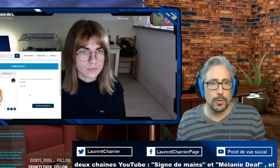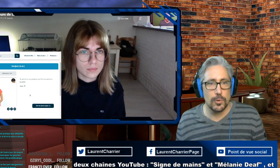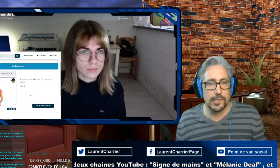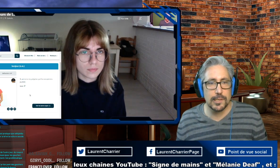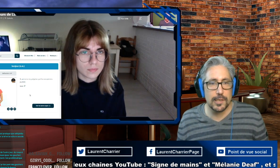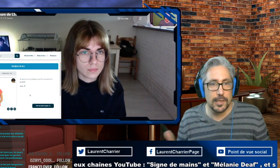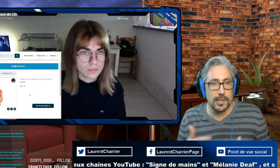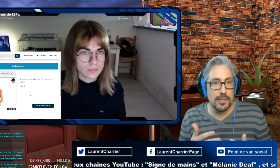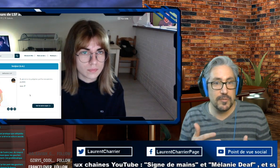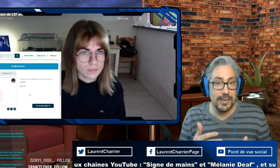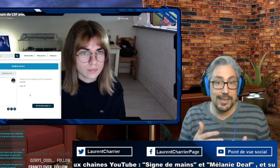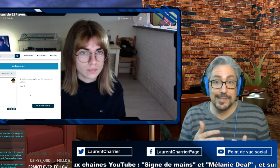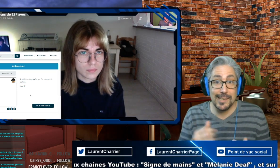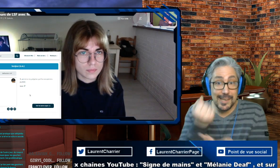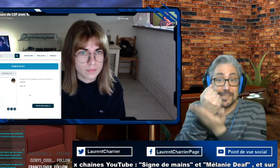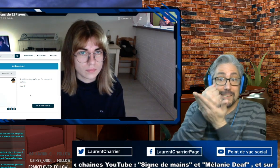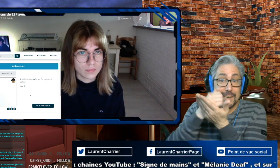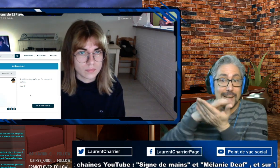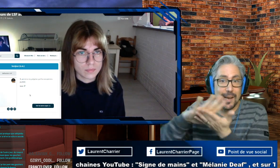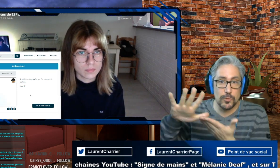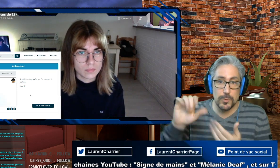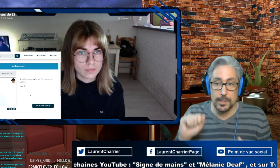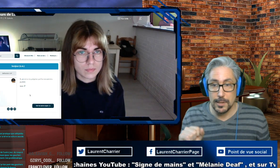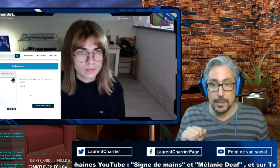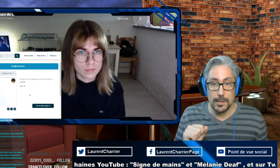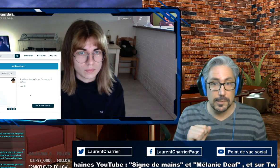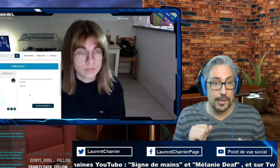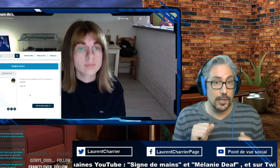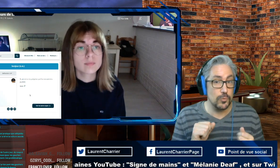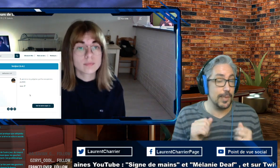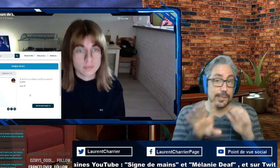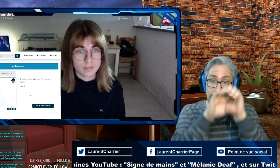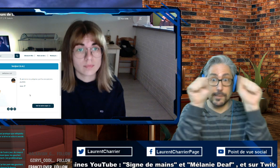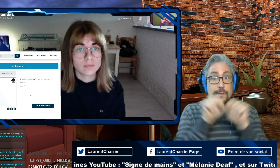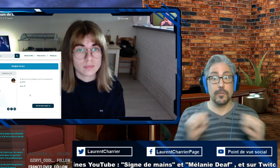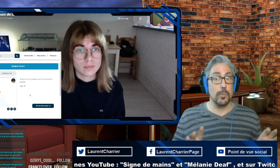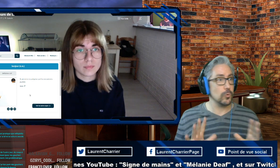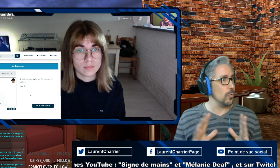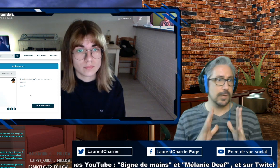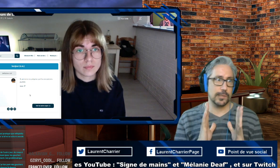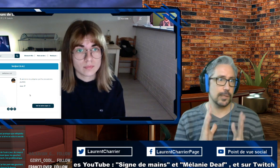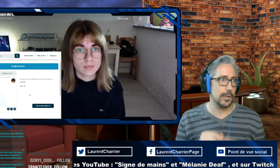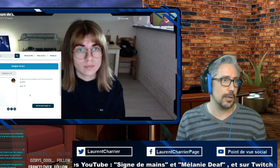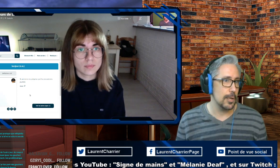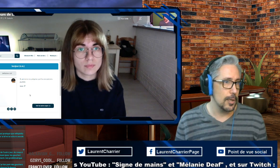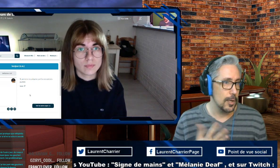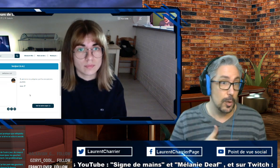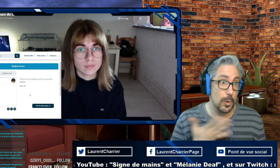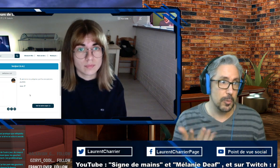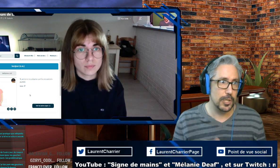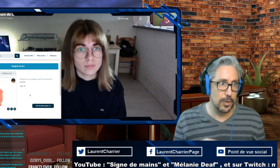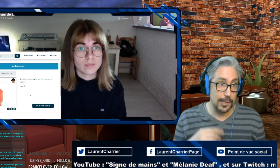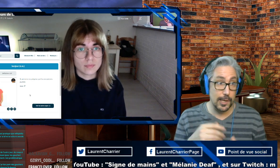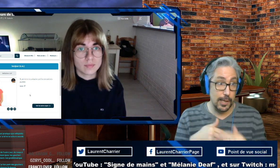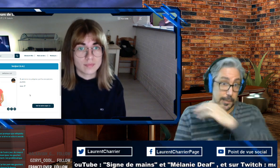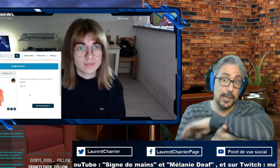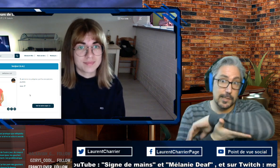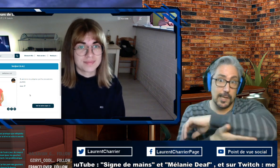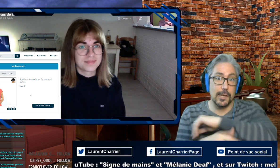Bonjour, le signe qui est fait, et ça, et c'est gratuit. C'est gratuit, et c'est vraiment trop bien. Moi,